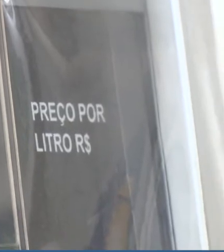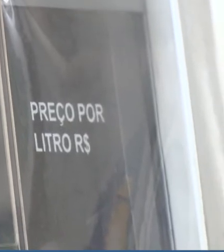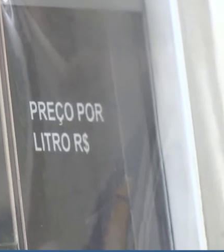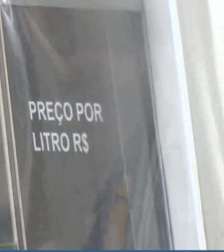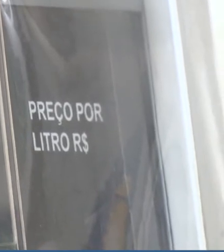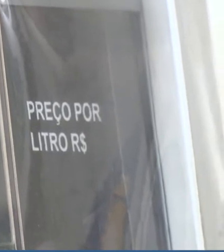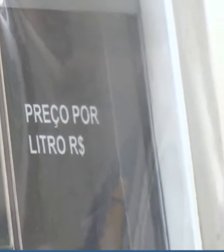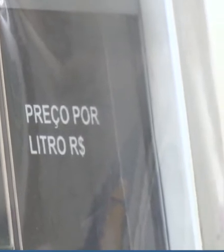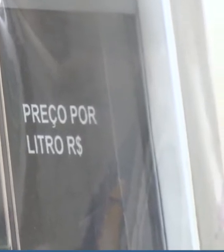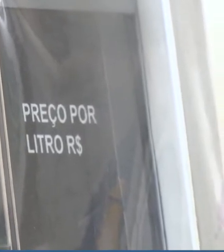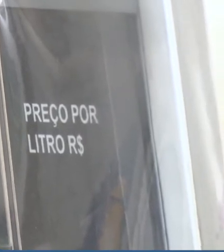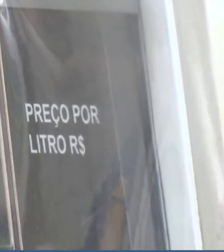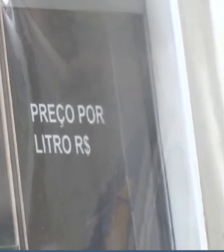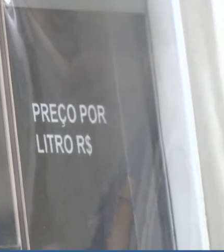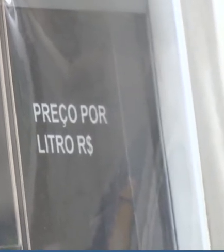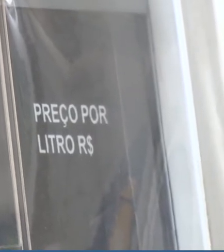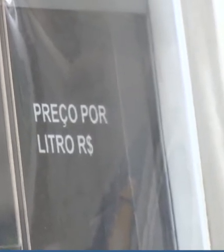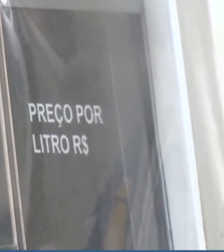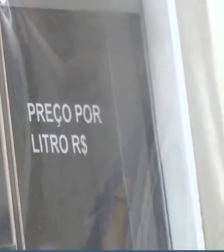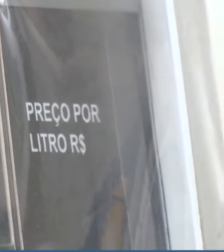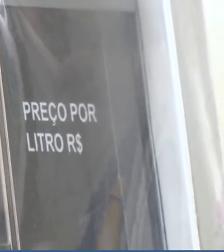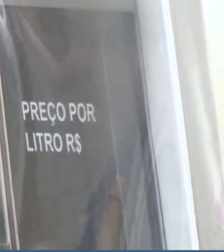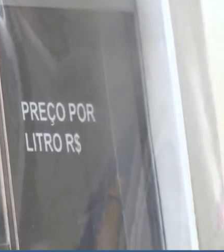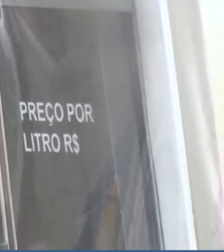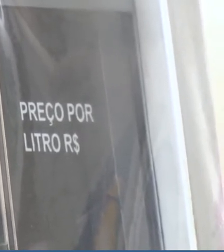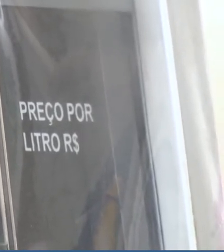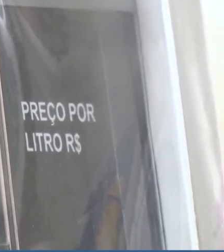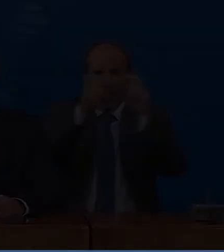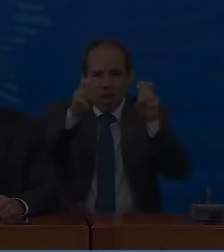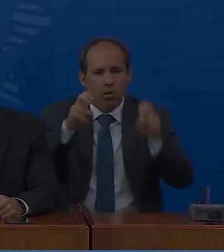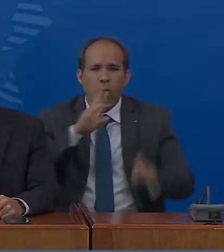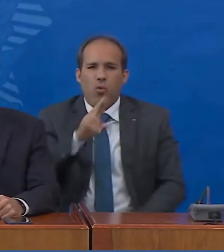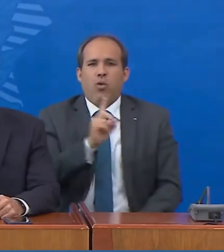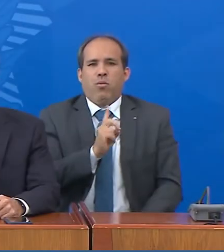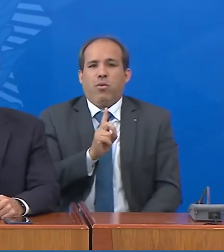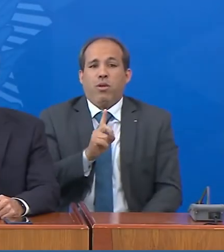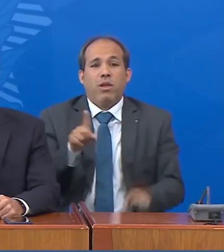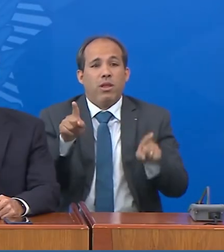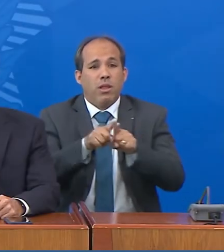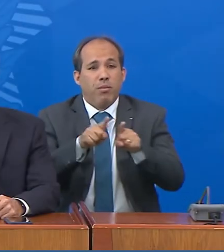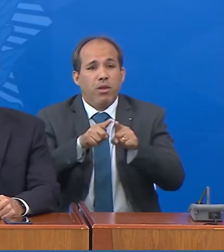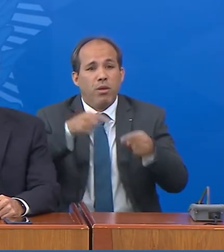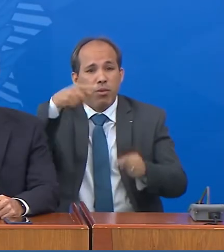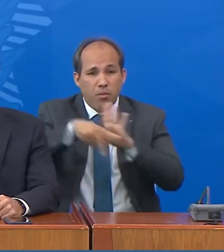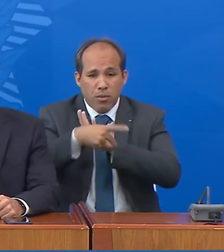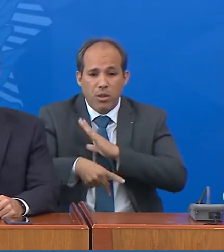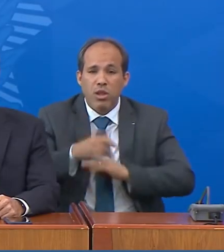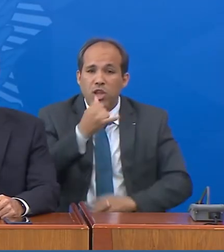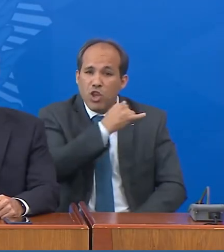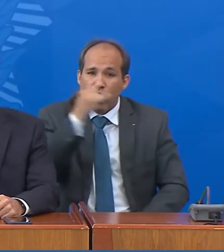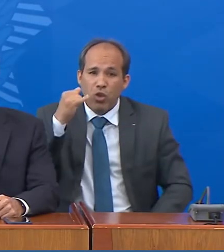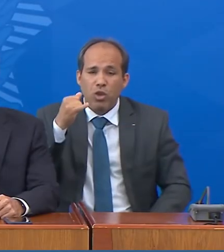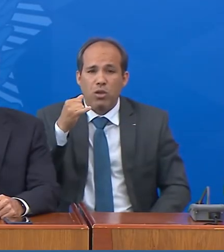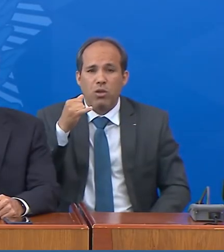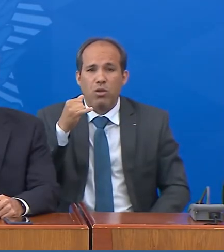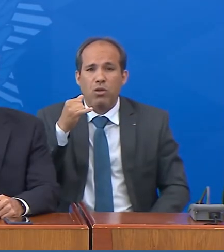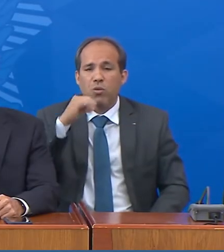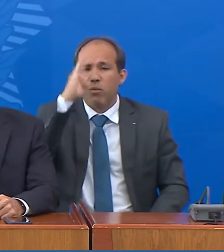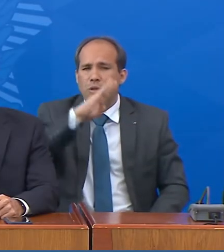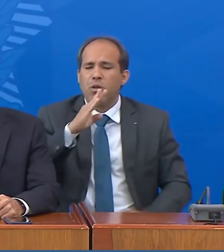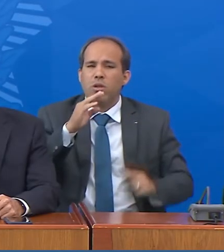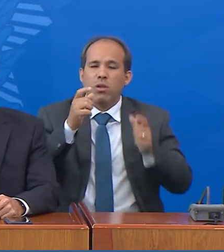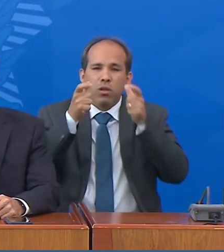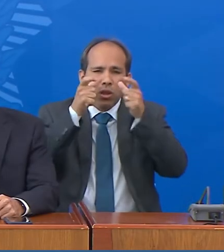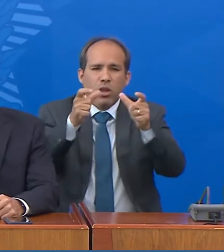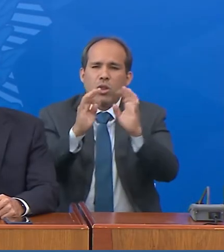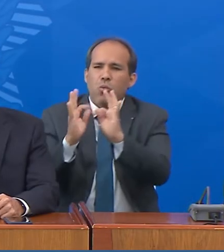dos impactos no transporte de cargas que afetam os caminhoneiros. E a política energética do Brasil interessa a todos,